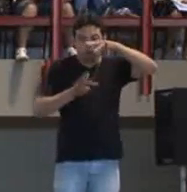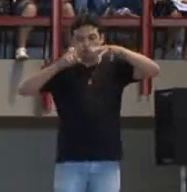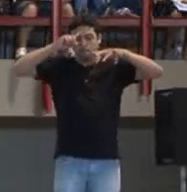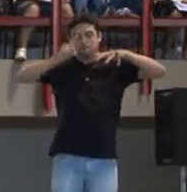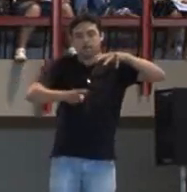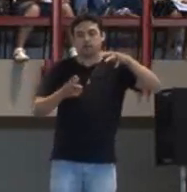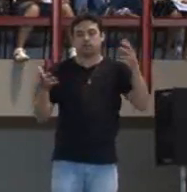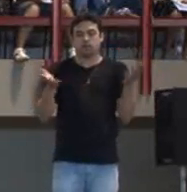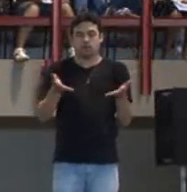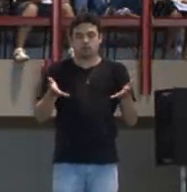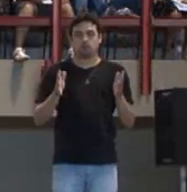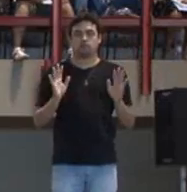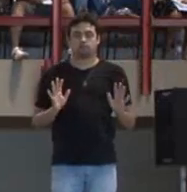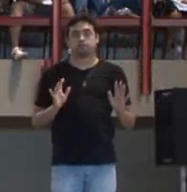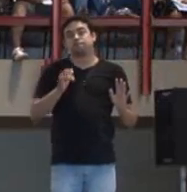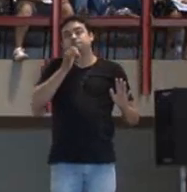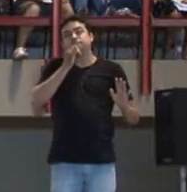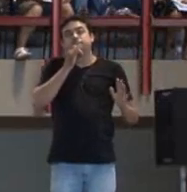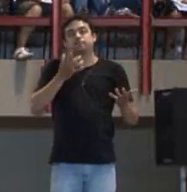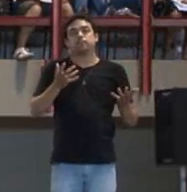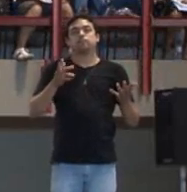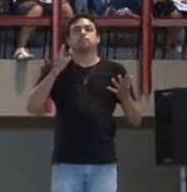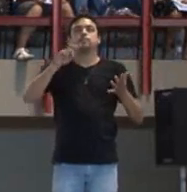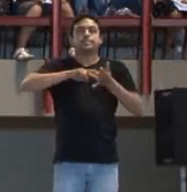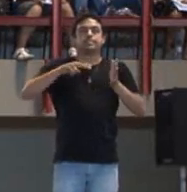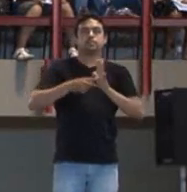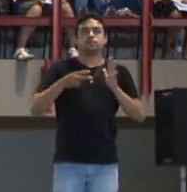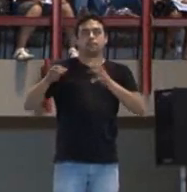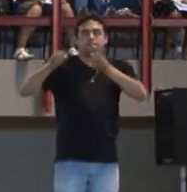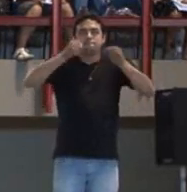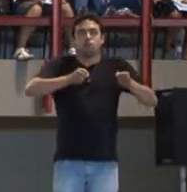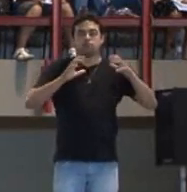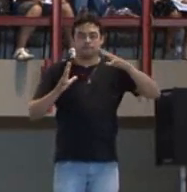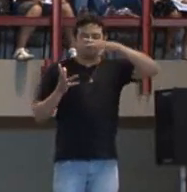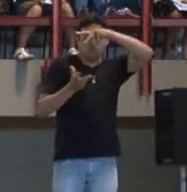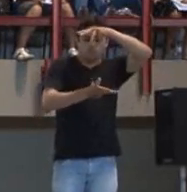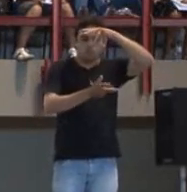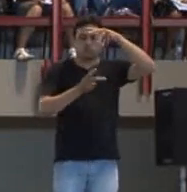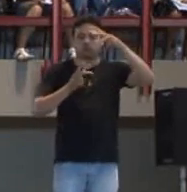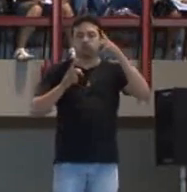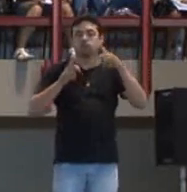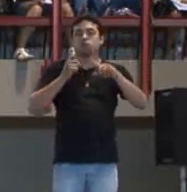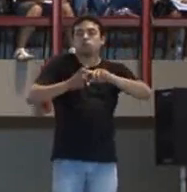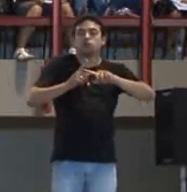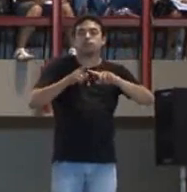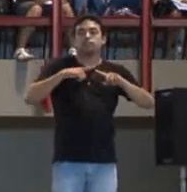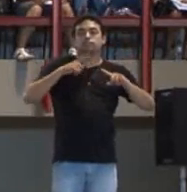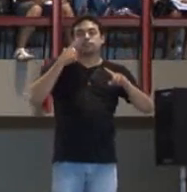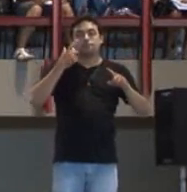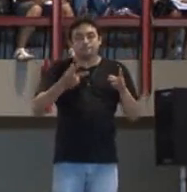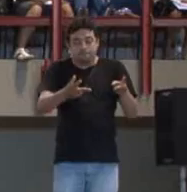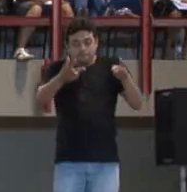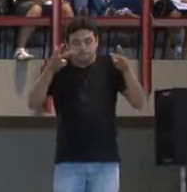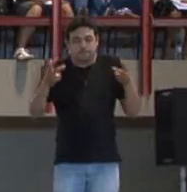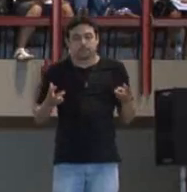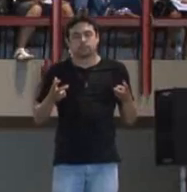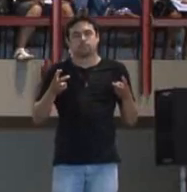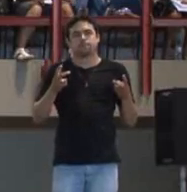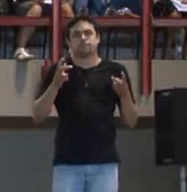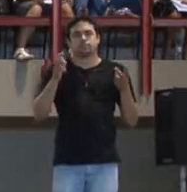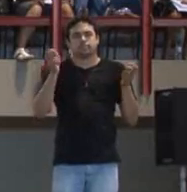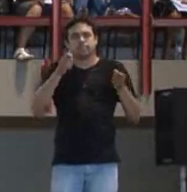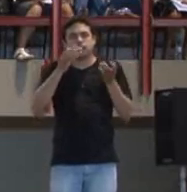agora né Essa de poder de ordem mundial entretanto ela só pode ser vista só pode